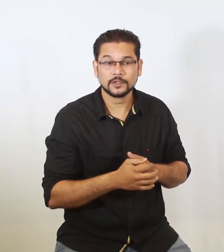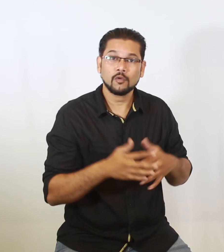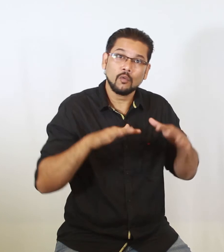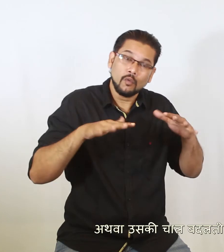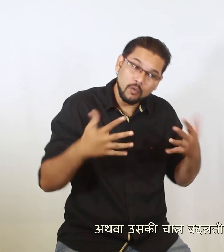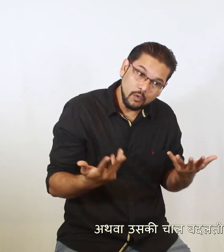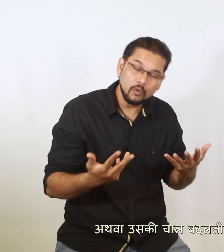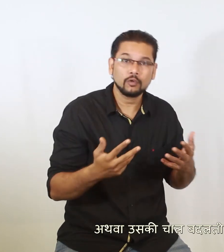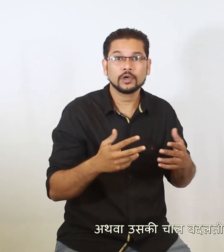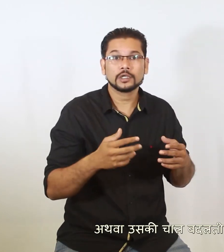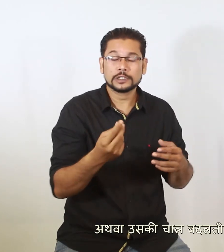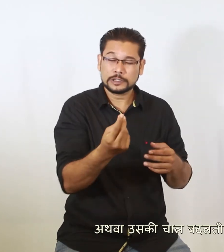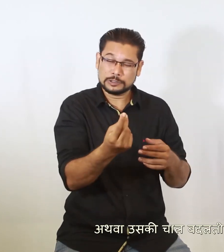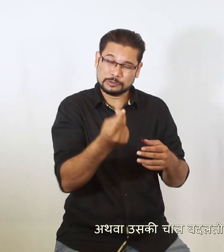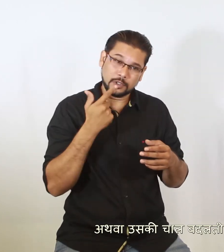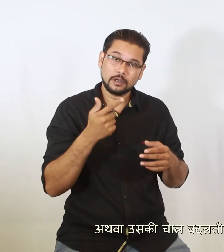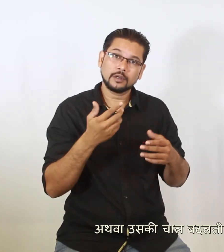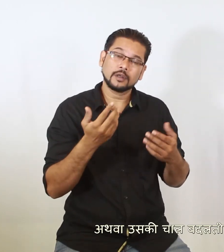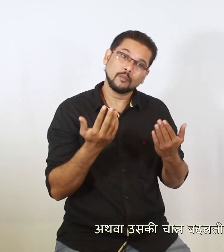अथ्वा उसकी चाल बदलती भी रह सकती है